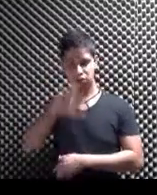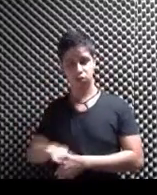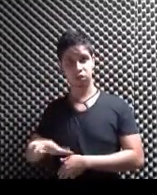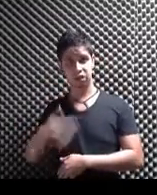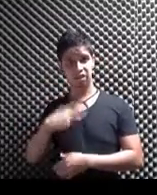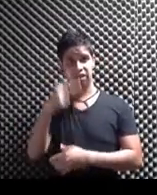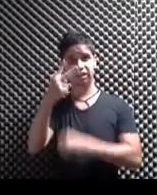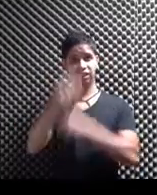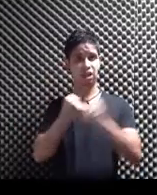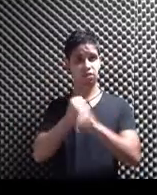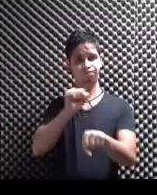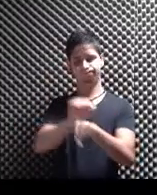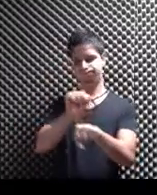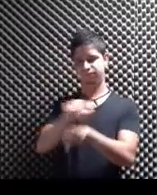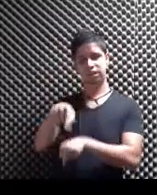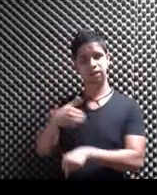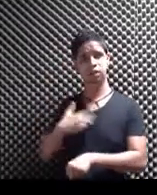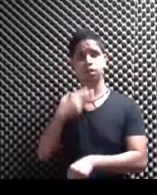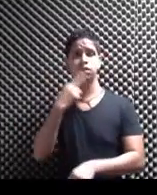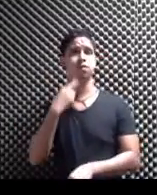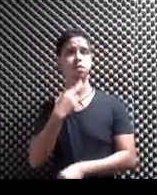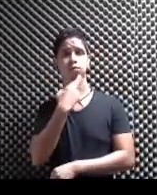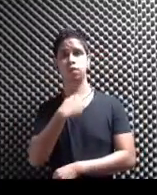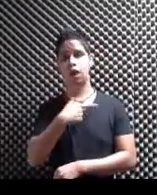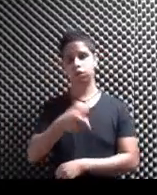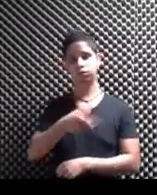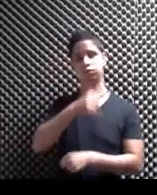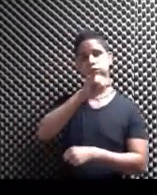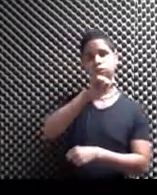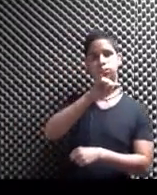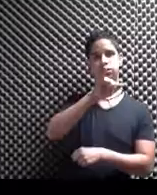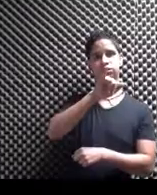sirviendo en este restaurante. A Jan Joseph le dicen J.J.